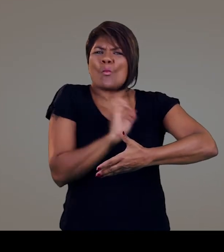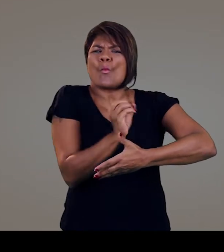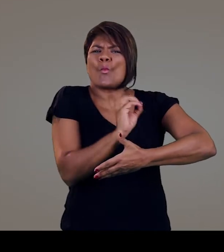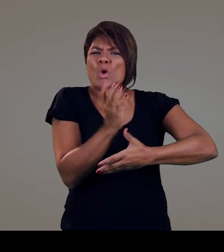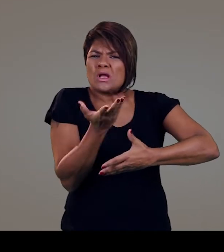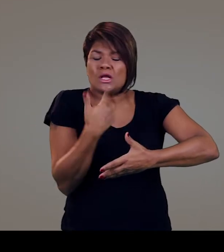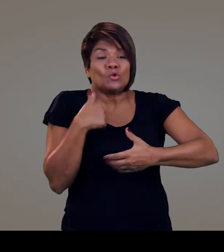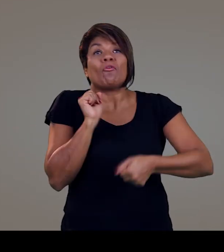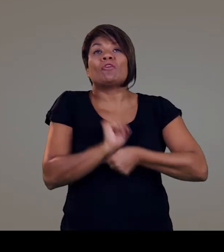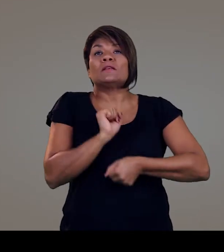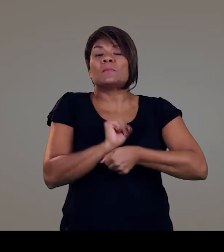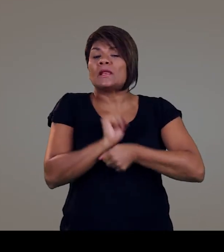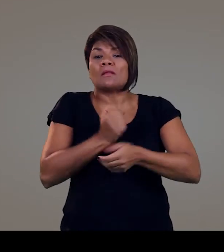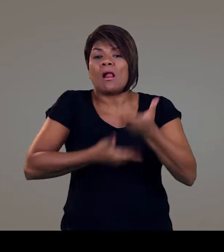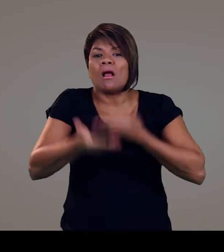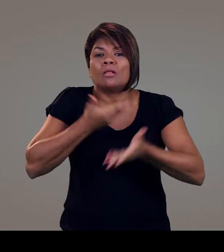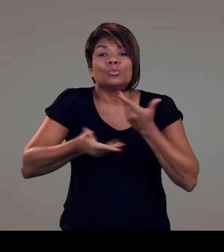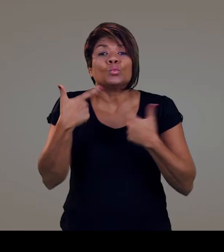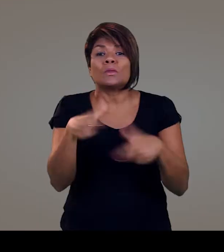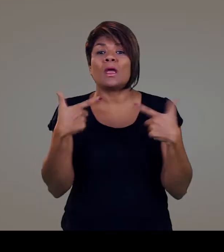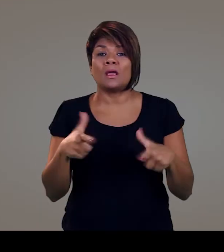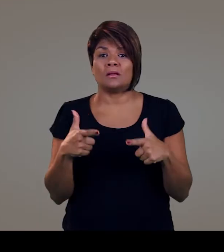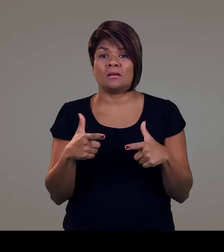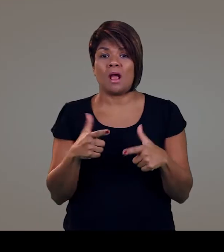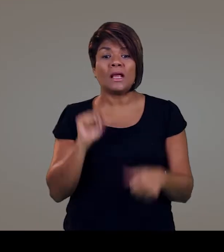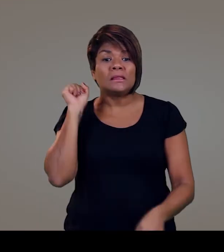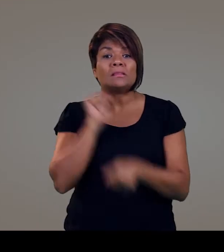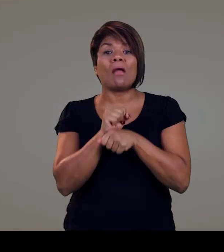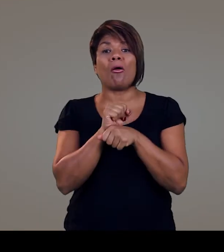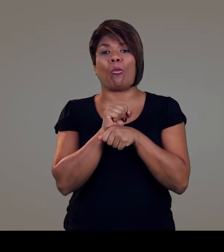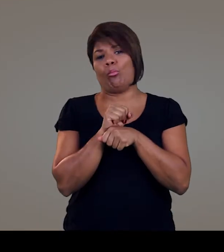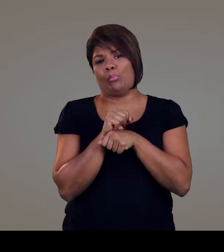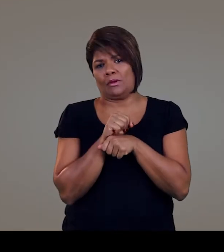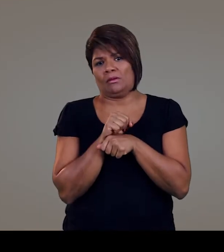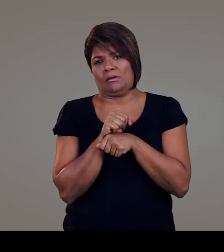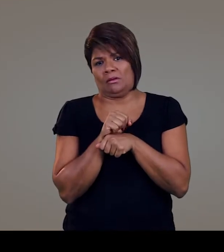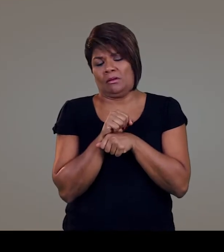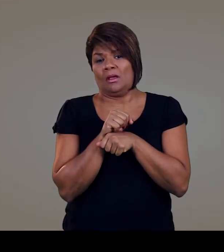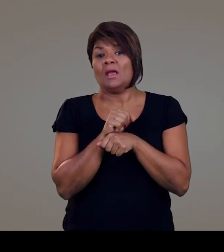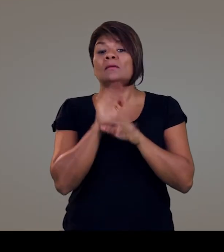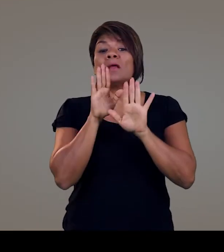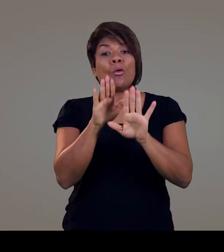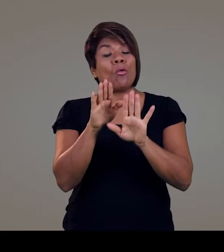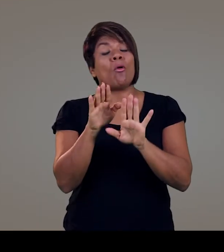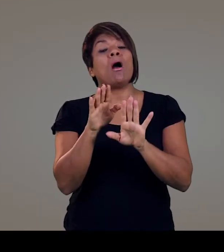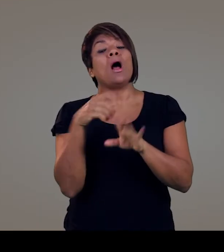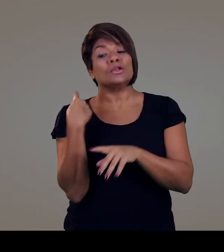Deste alguém. E daí, o que a gente precisa? A gente precisa retomar